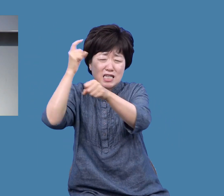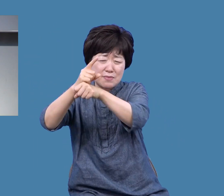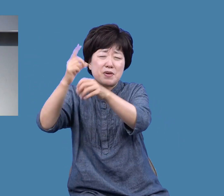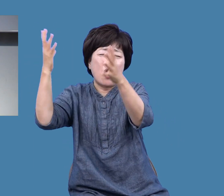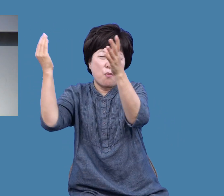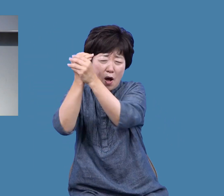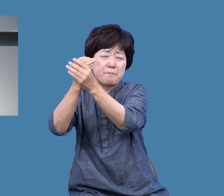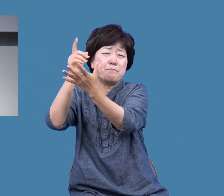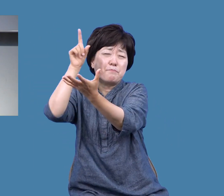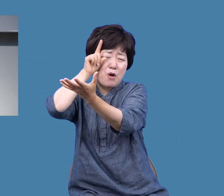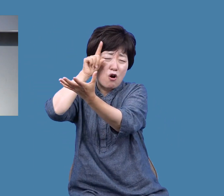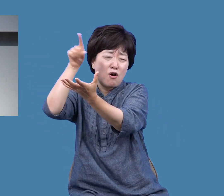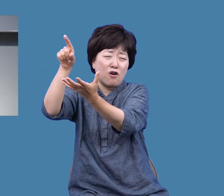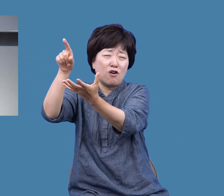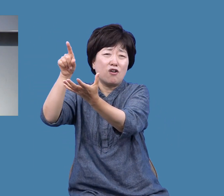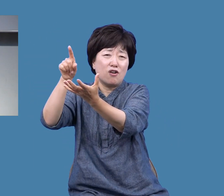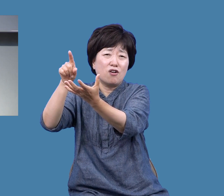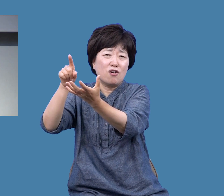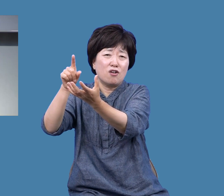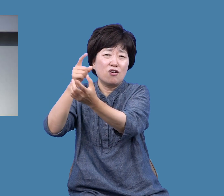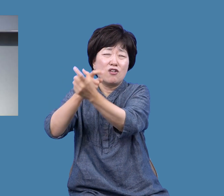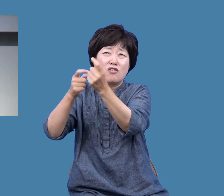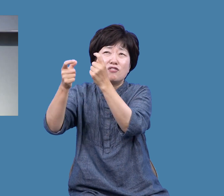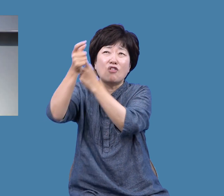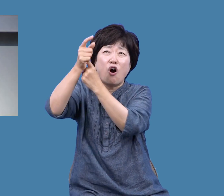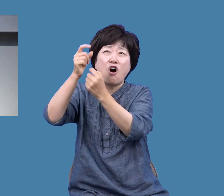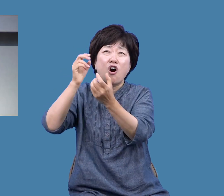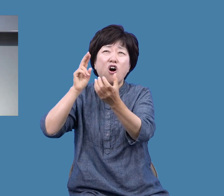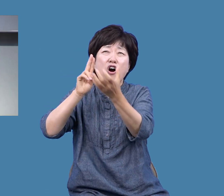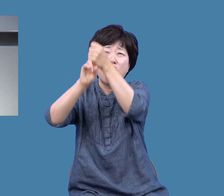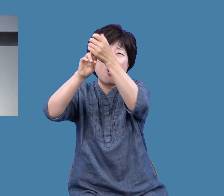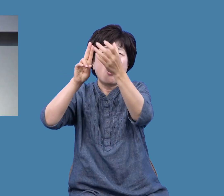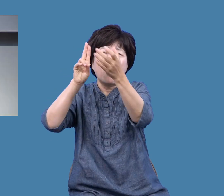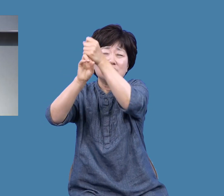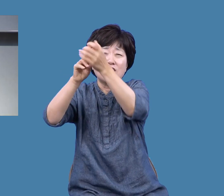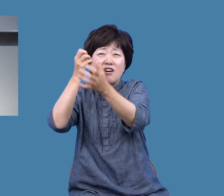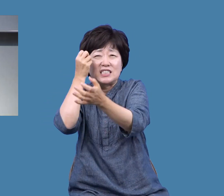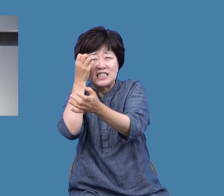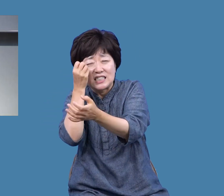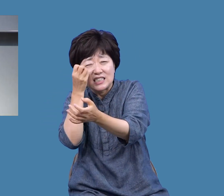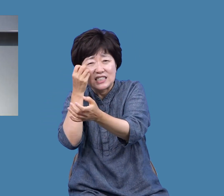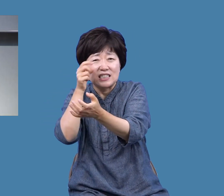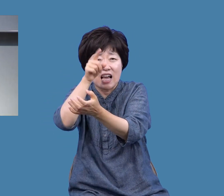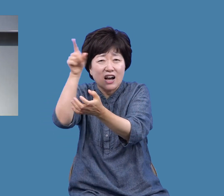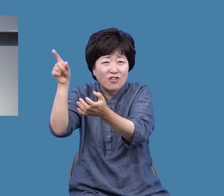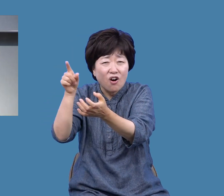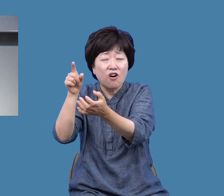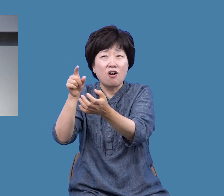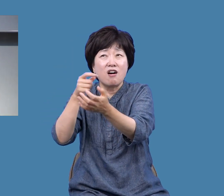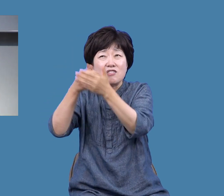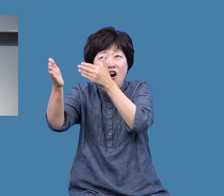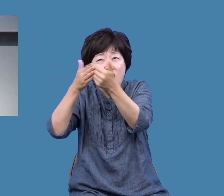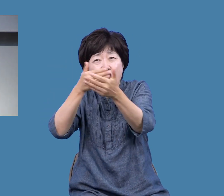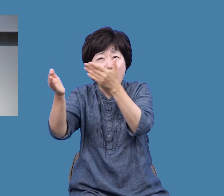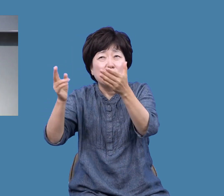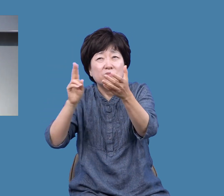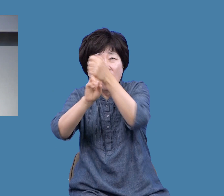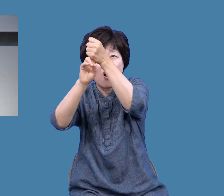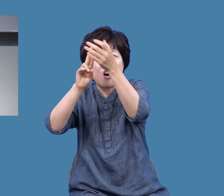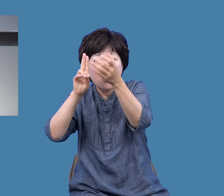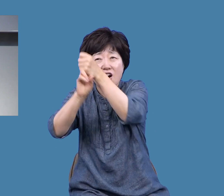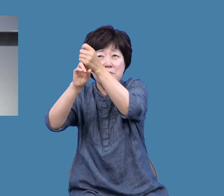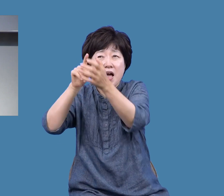초월적인 것들을 경험하고 더 많은 초자연적인 은사들을 경험해야만 내 안에 있는 영이 성숙하고